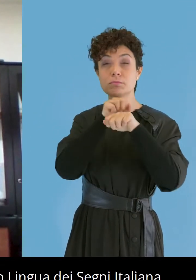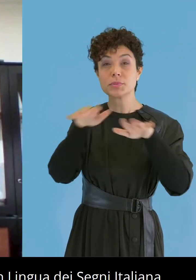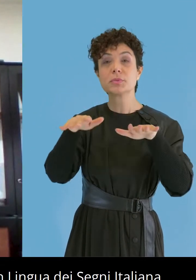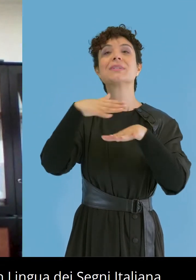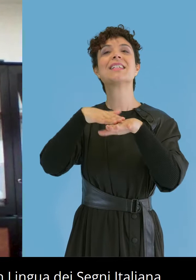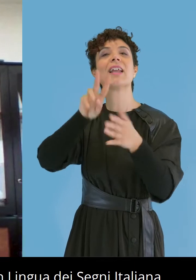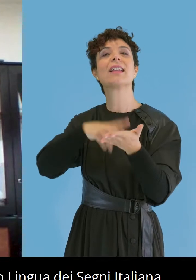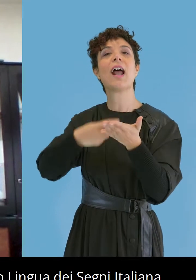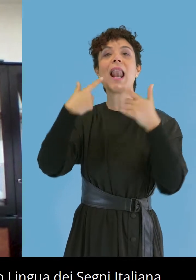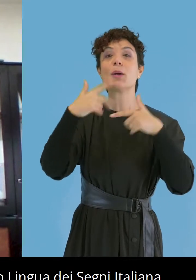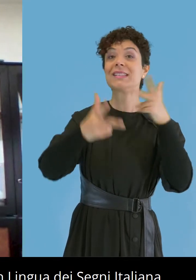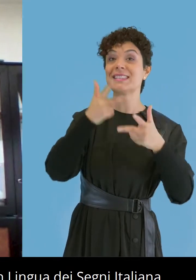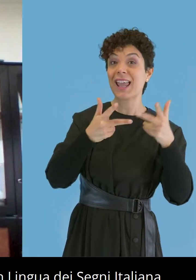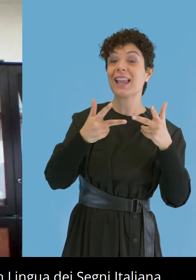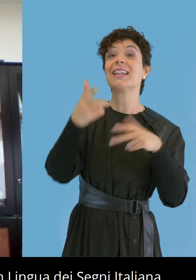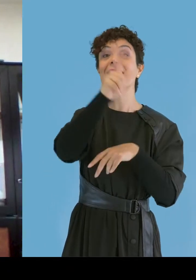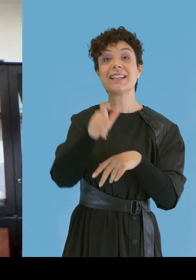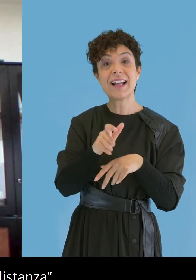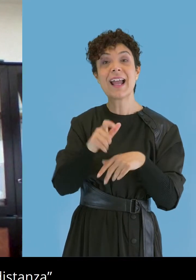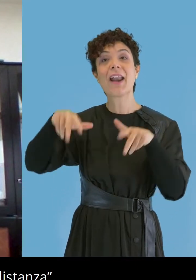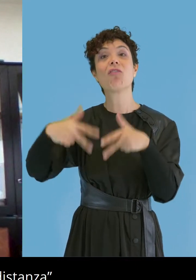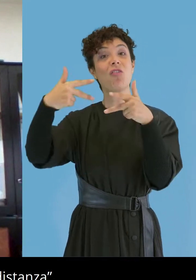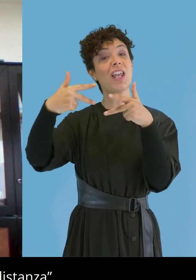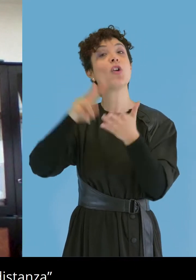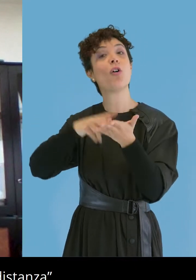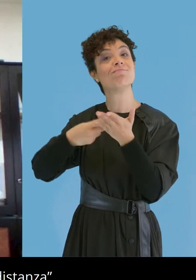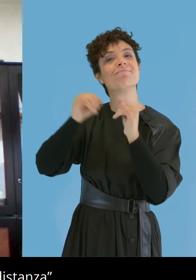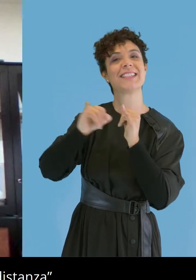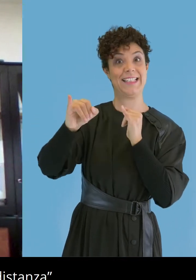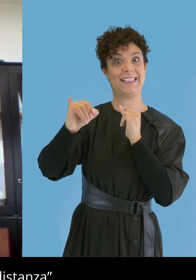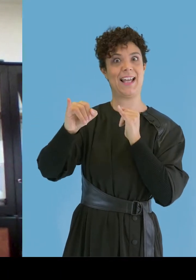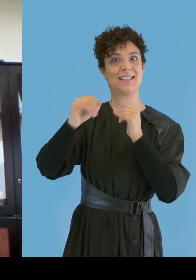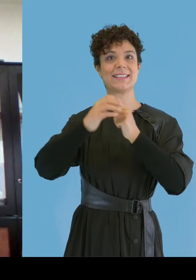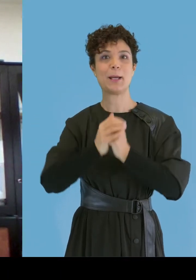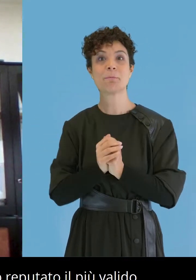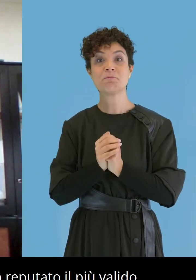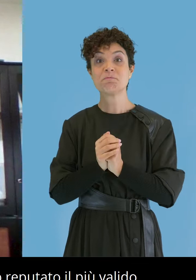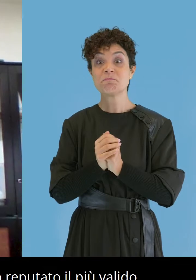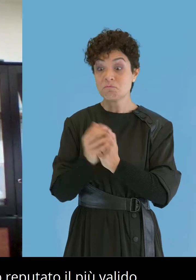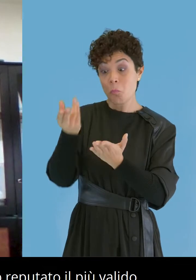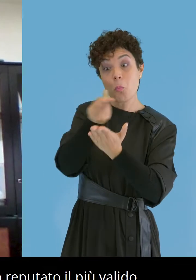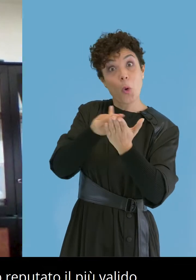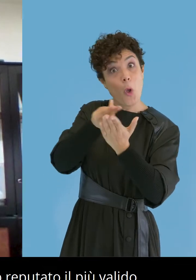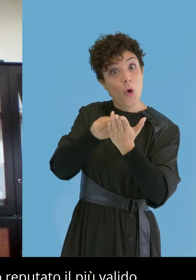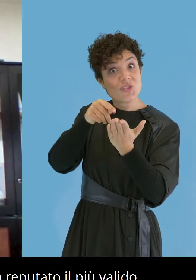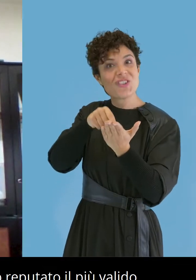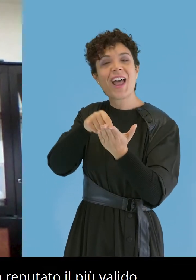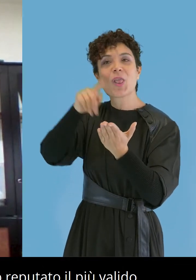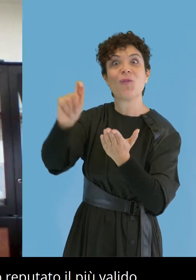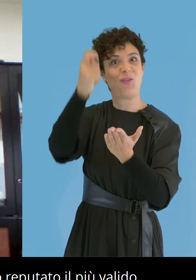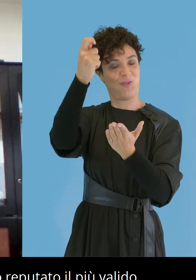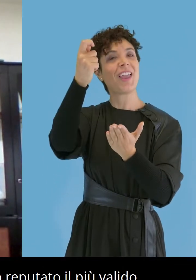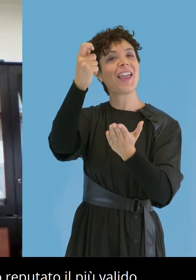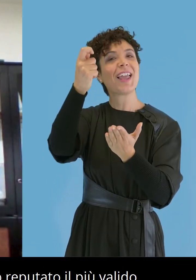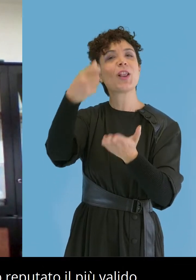servizi di interpretariato in lingua dei segni italiana e video interpretariato a distanza. Il progetto della Regione Sardegna è